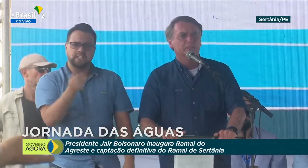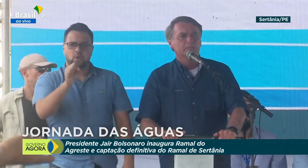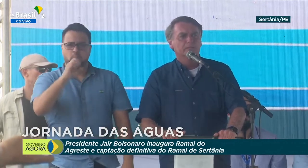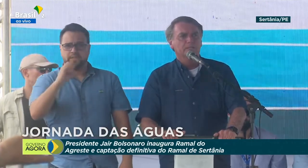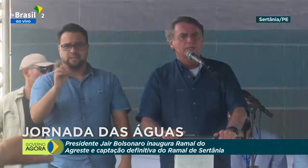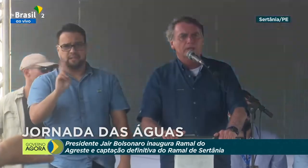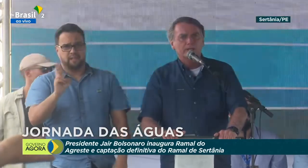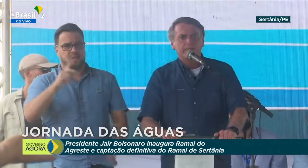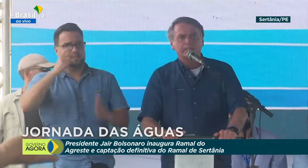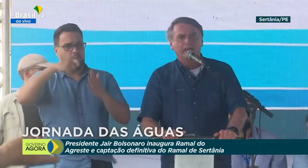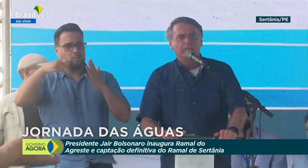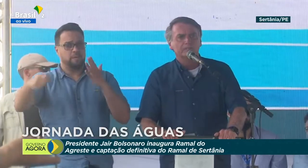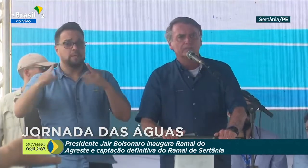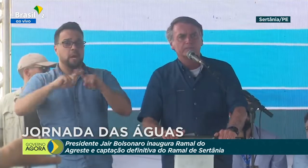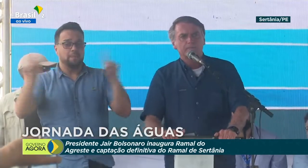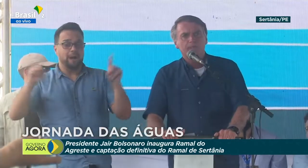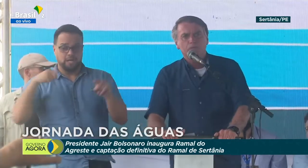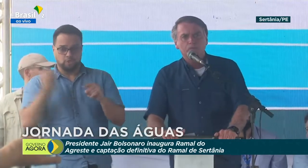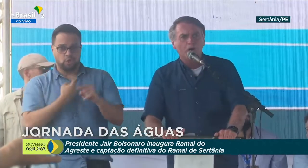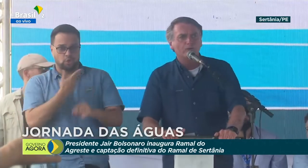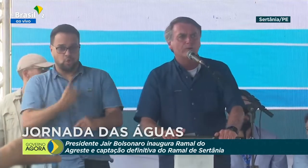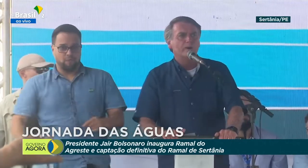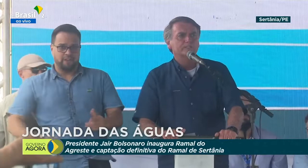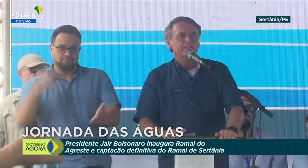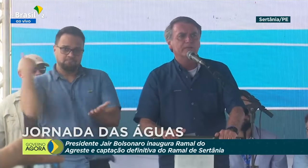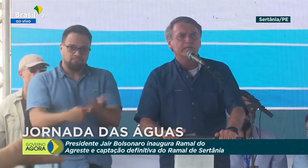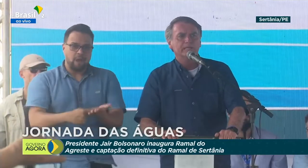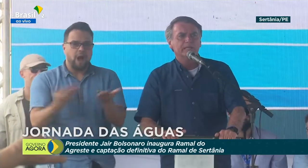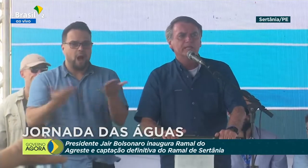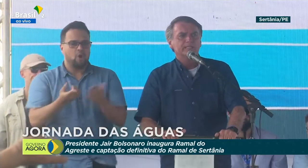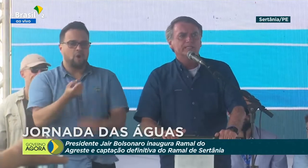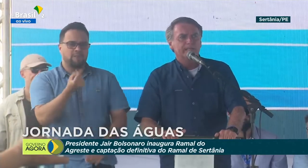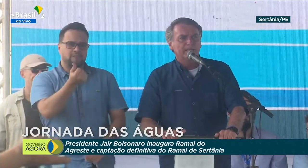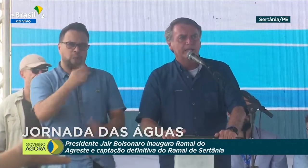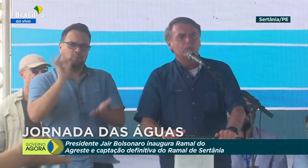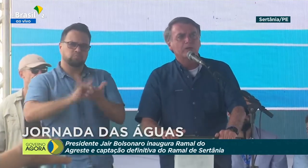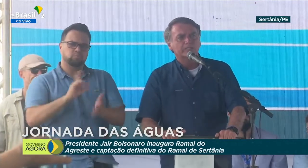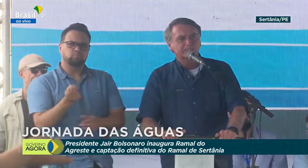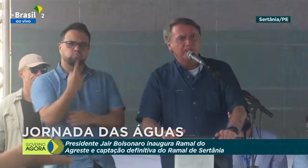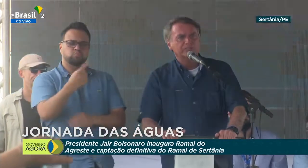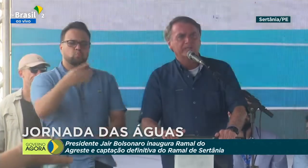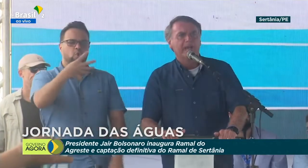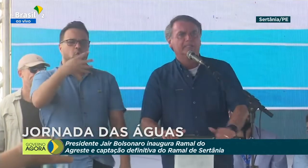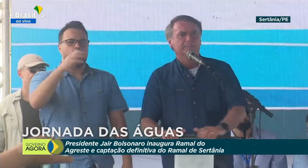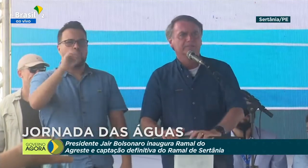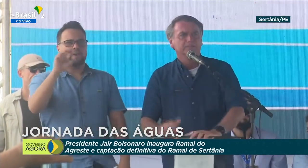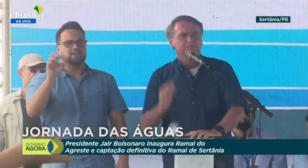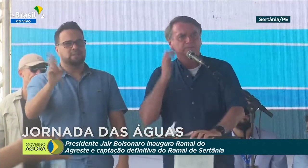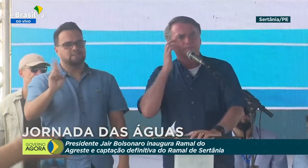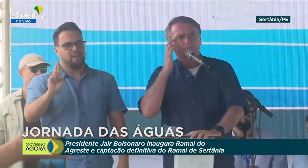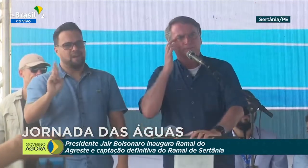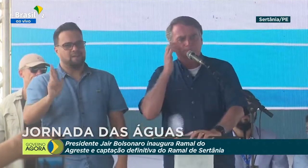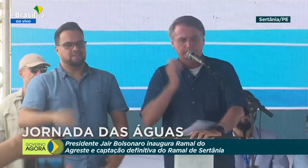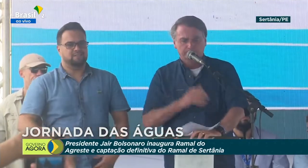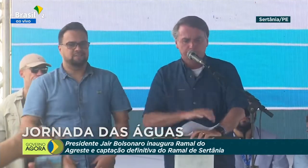mês. Nós acertamos que o novo Bolsa Família será de R$ 400,00.